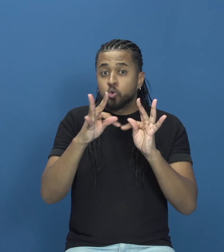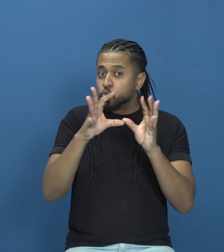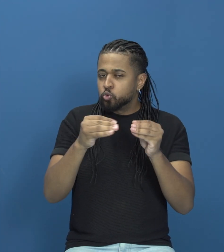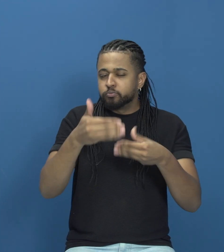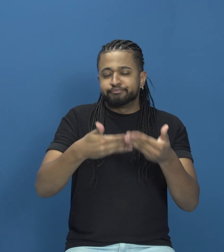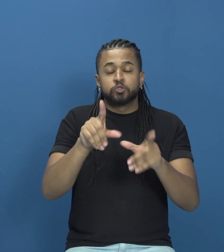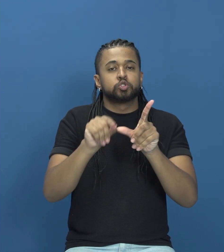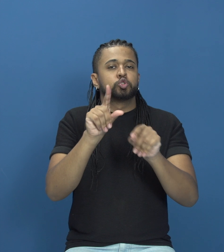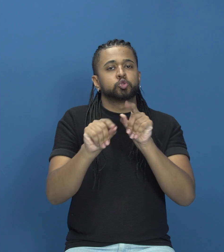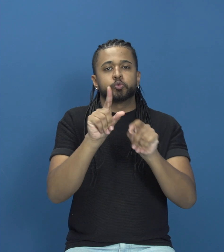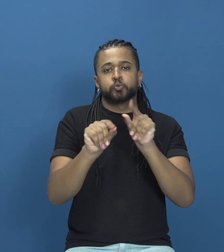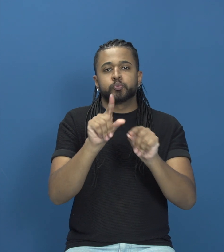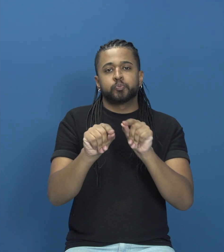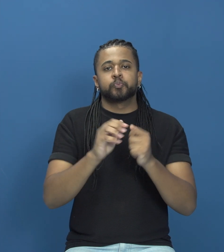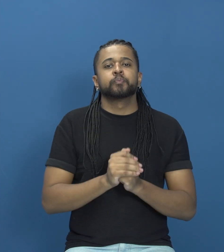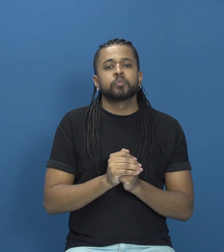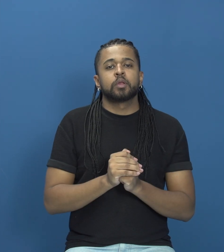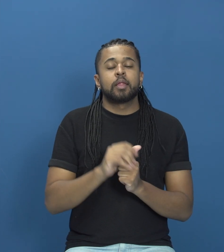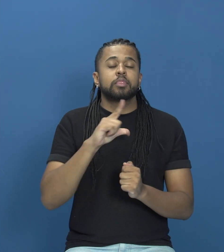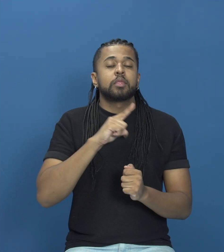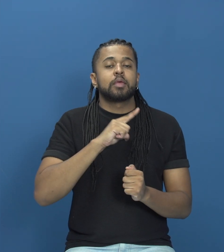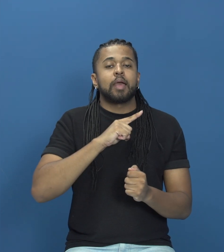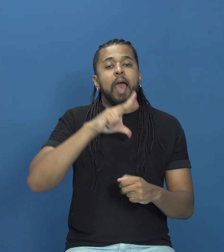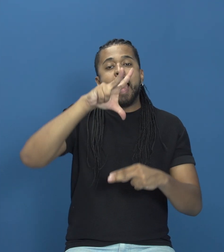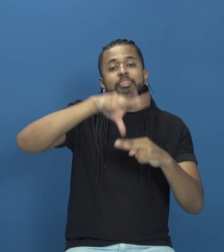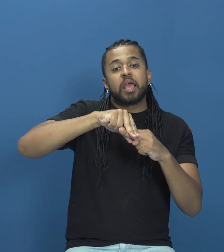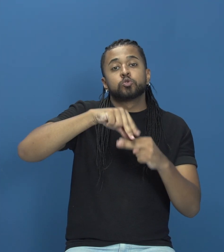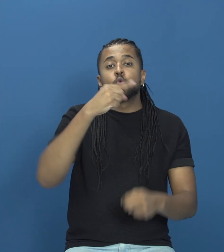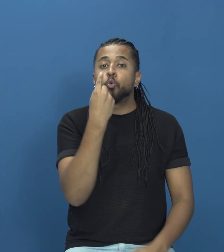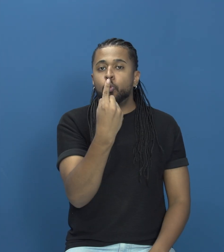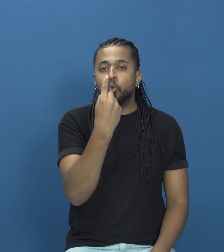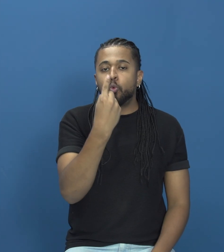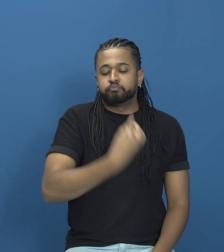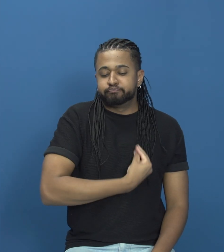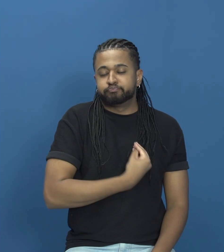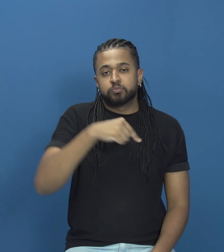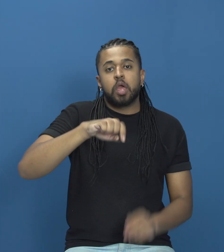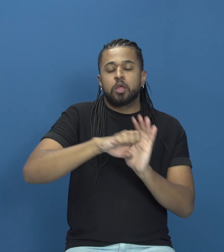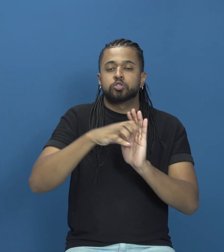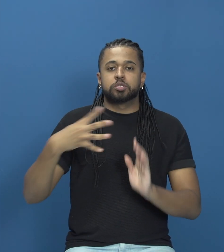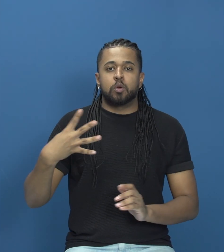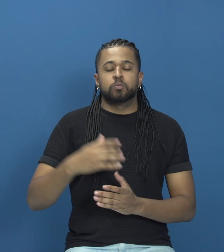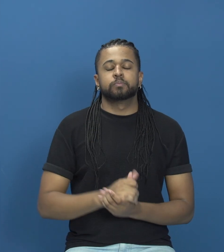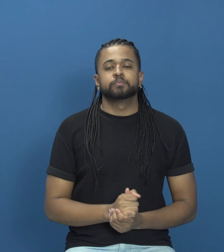processo seletivo, consta no anexo 1 do presente edital.